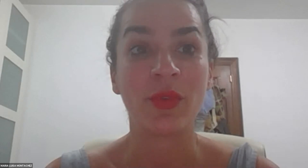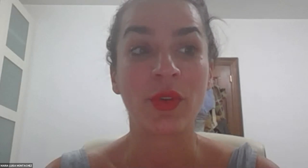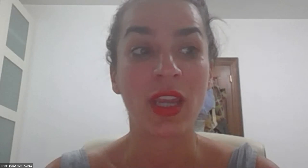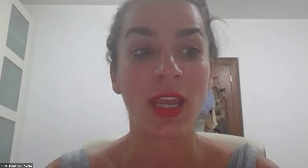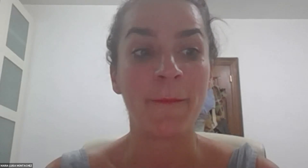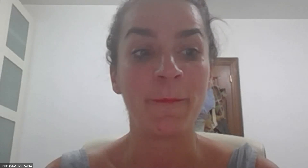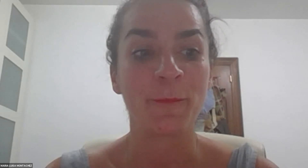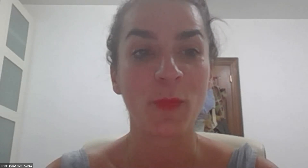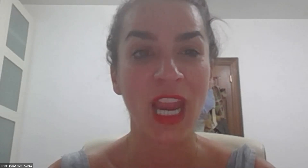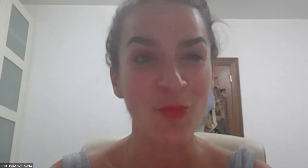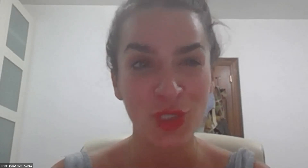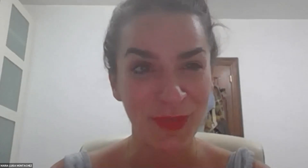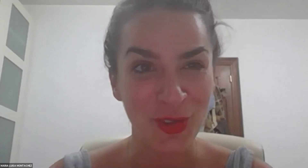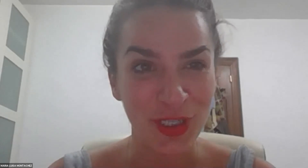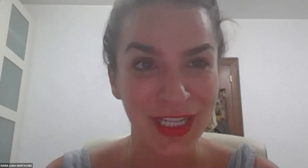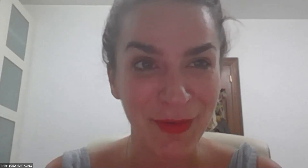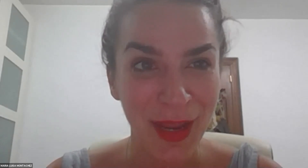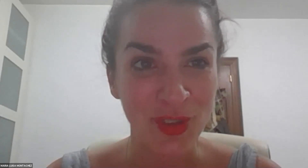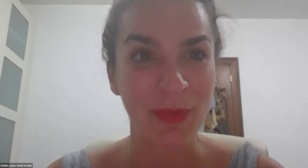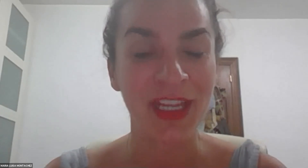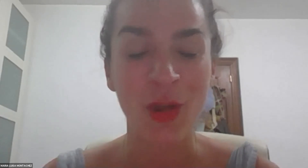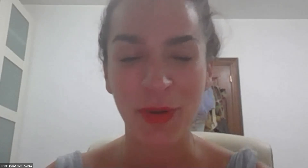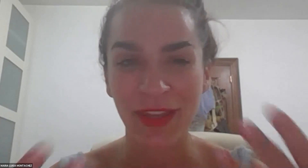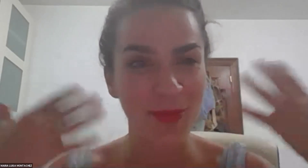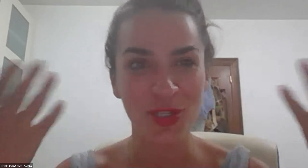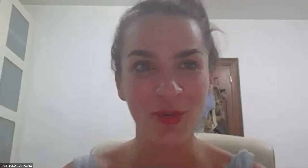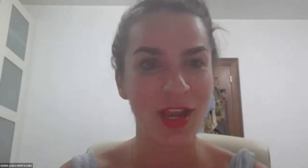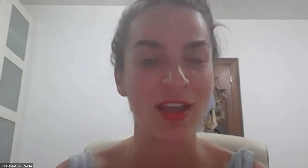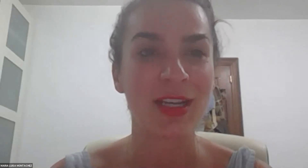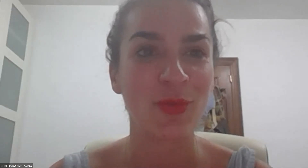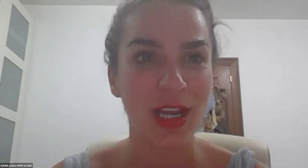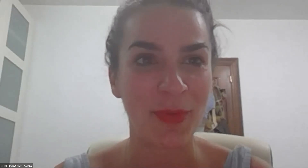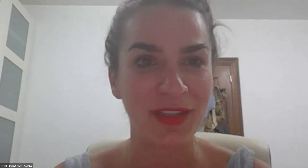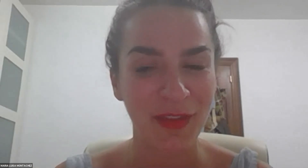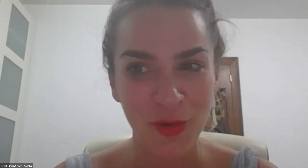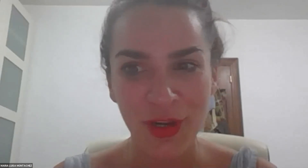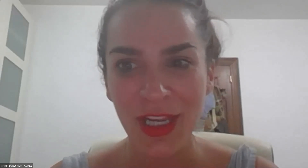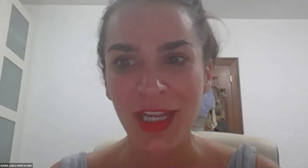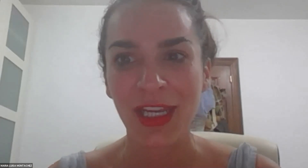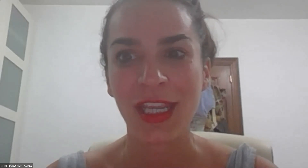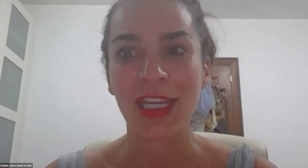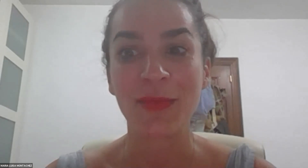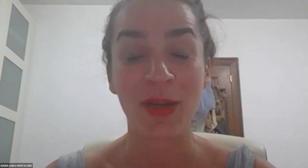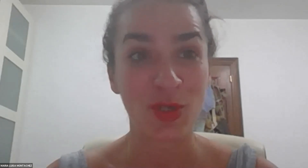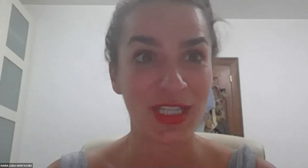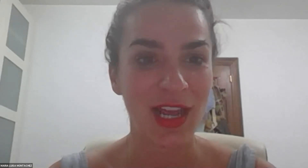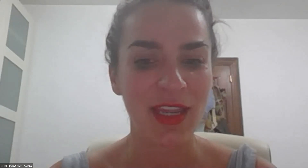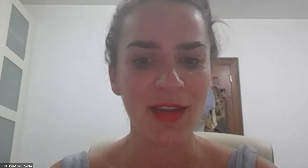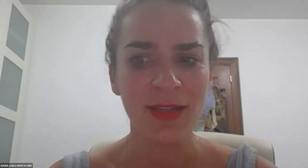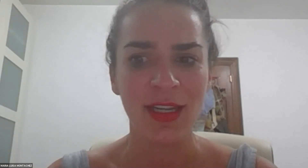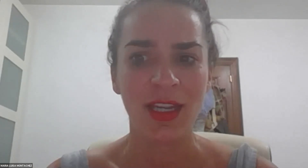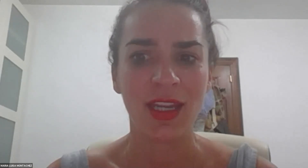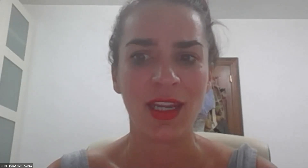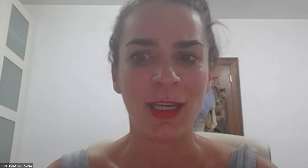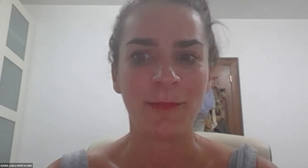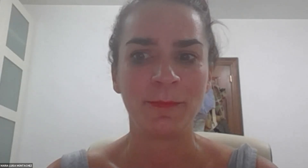es lo más importante, porque hay muchas más cosas que deberíamos de aprender y lo aprenderemos si hay una segunda capacitación, que esperemos que sí la haya.